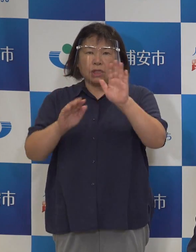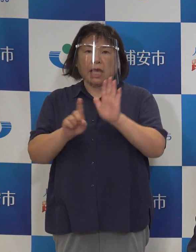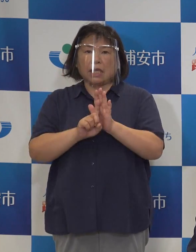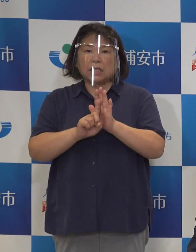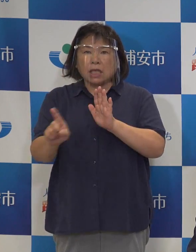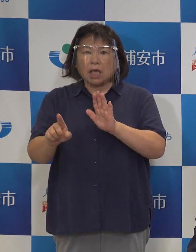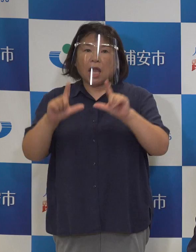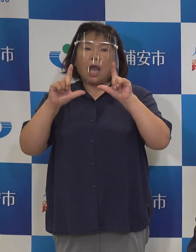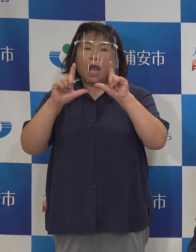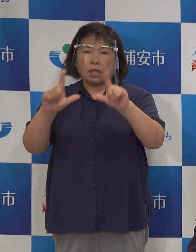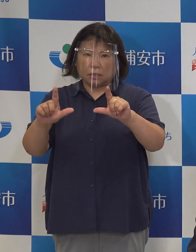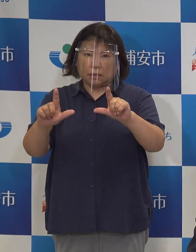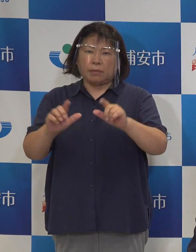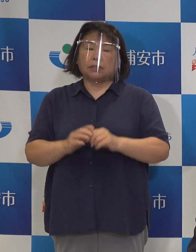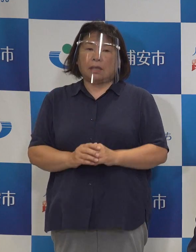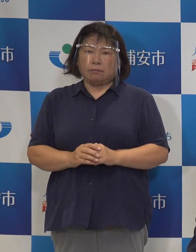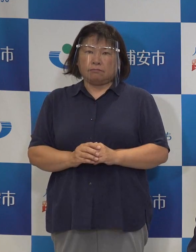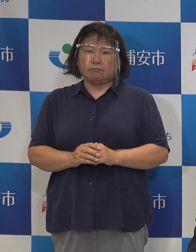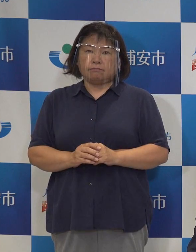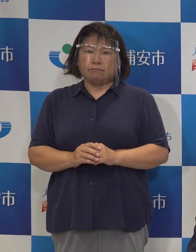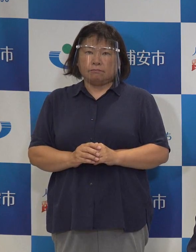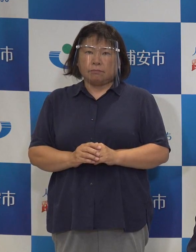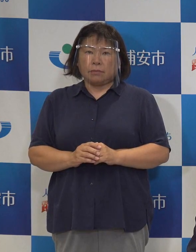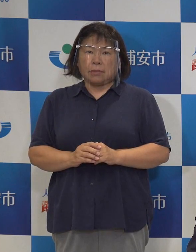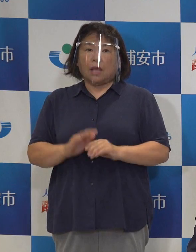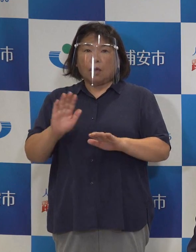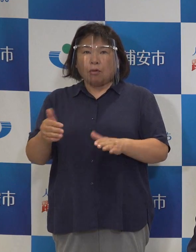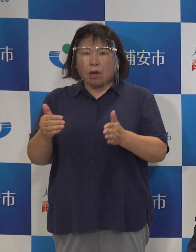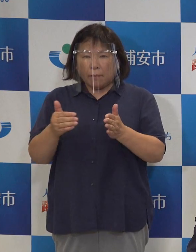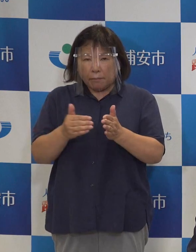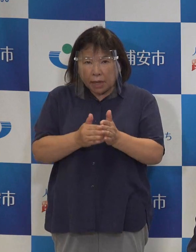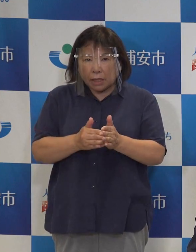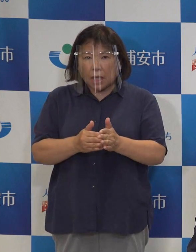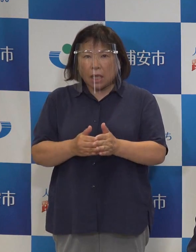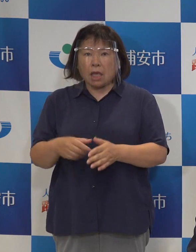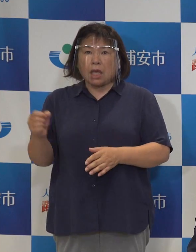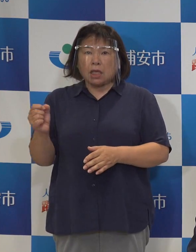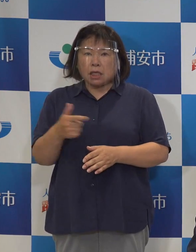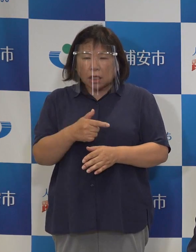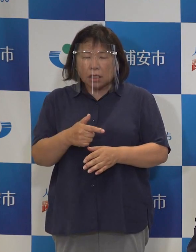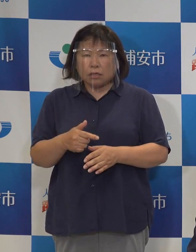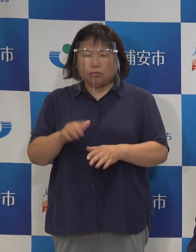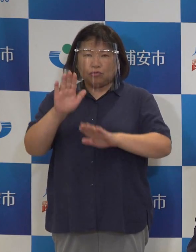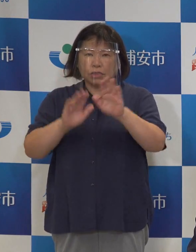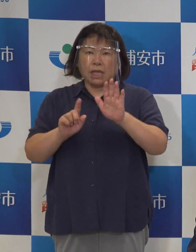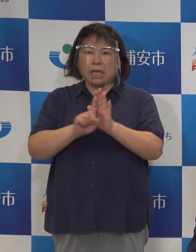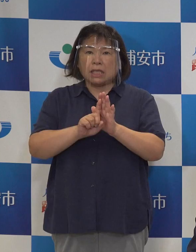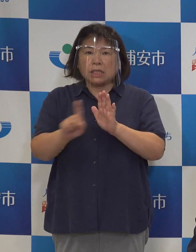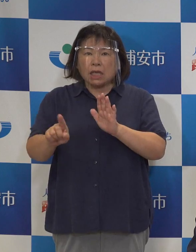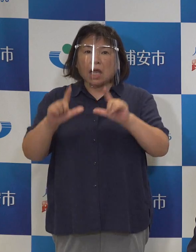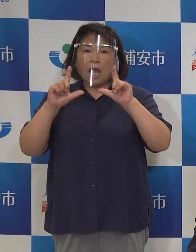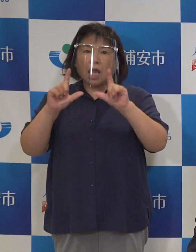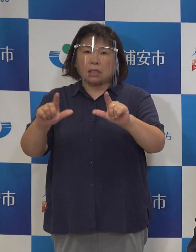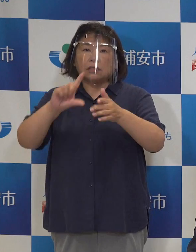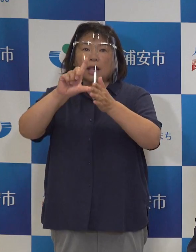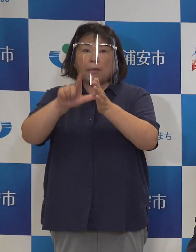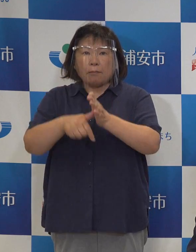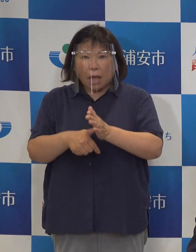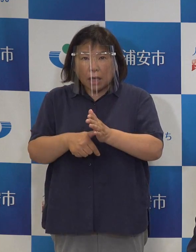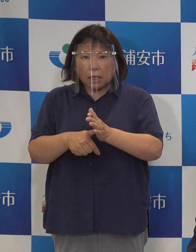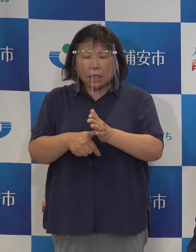が排出されました市ではこれまで緊急事態宣言が発出された場合